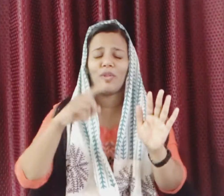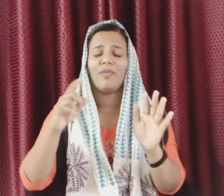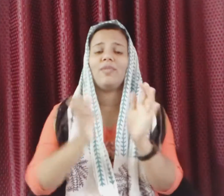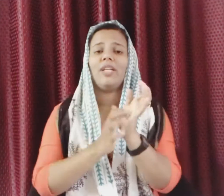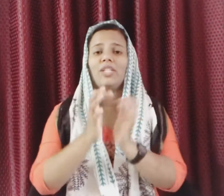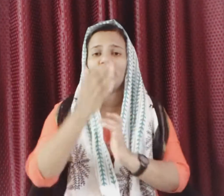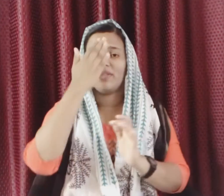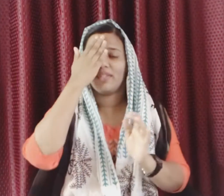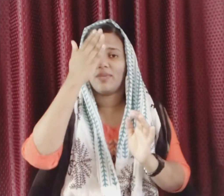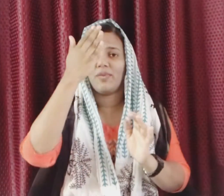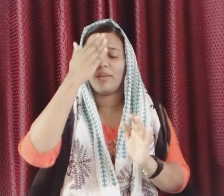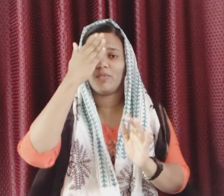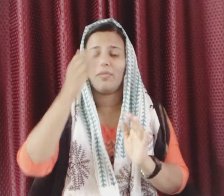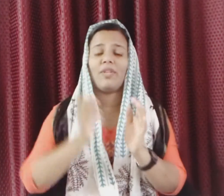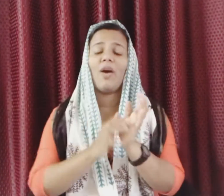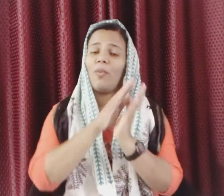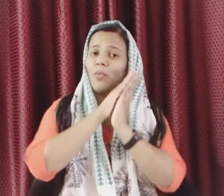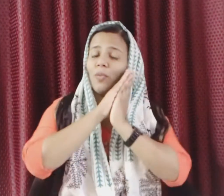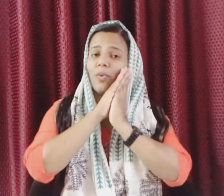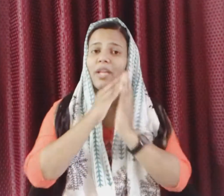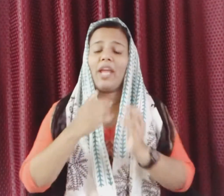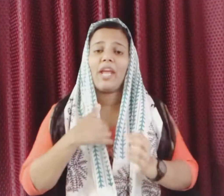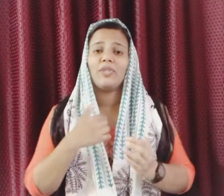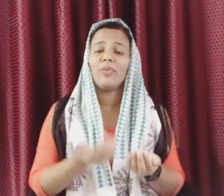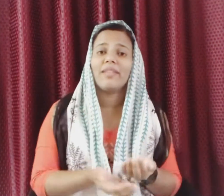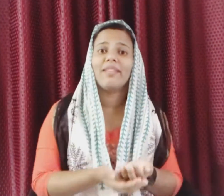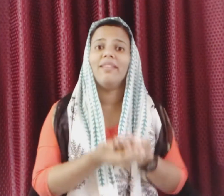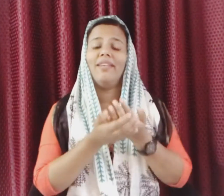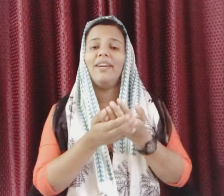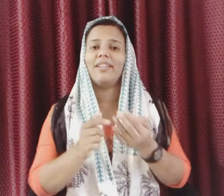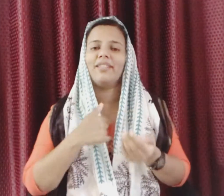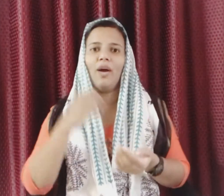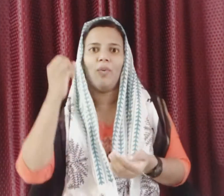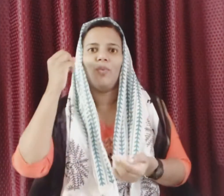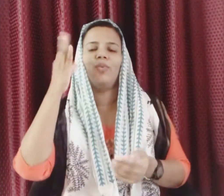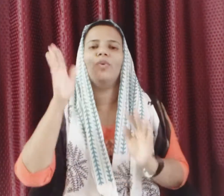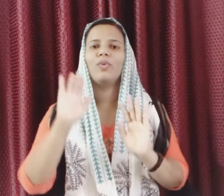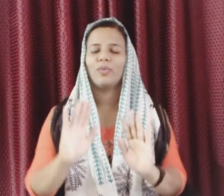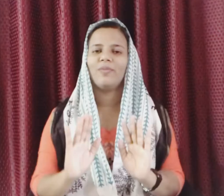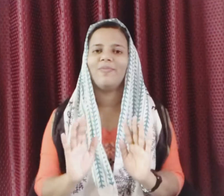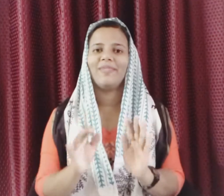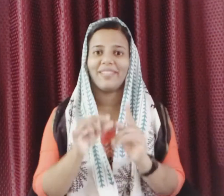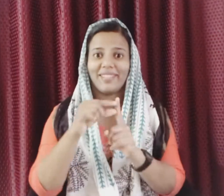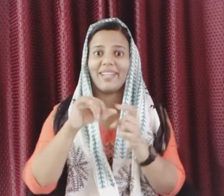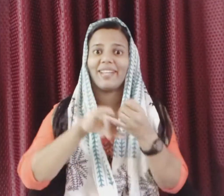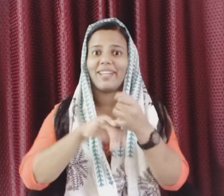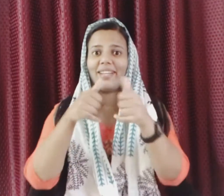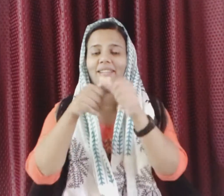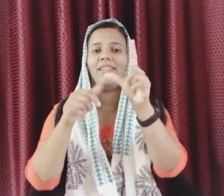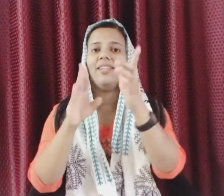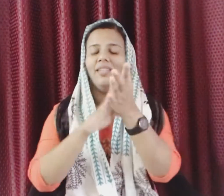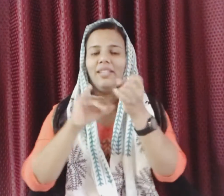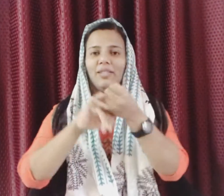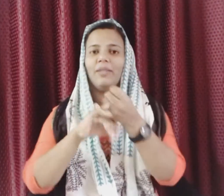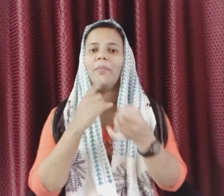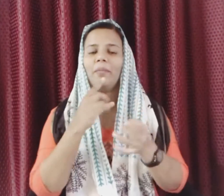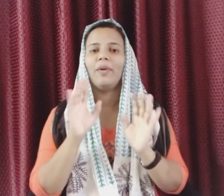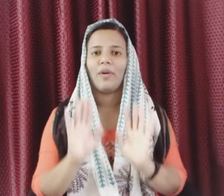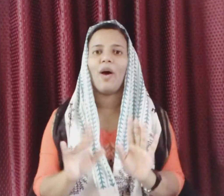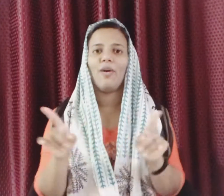ഓരോ ദിവസത്തിനായിട്ടും കർത്താവിന് സ്തോത്രം പറഞ്ഞു. ഞാൻ കിടന്നുറങ്ങി, യഹോവ എന്നെ താങ്ങുകയാൽ ഞാൻ ഉണർന്നുമിരിക്കുന്നു എന്ന സങ്കീർത്തനക്കാരൻ പറഞ്ഞു. ഇതുപോലെ